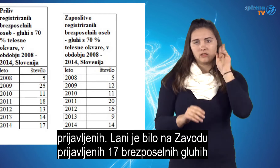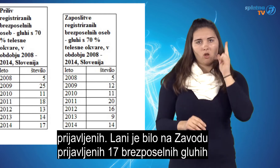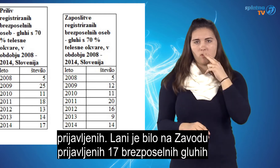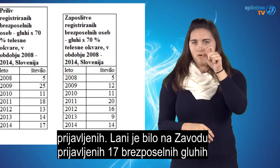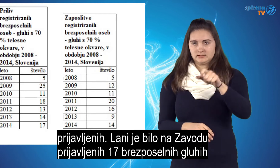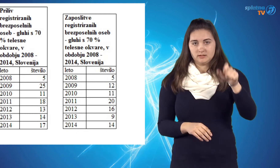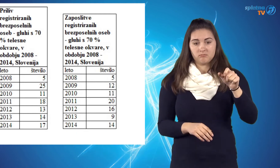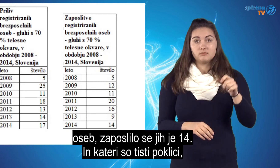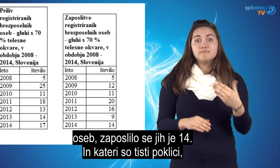je 14.